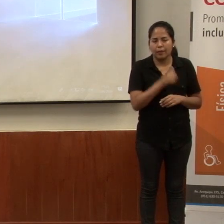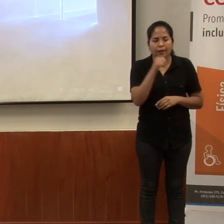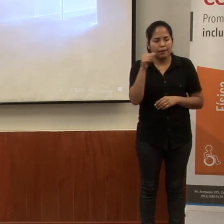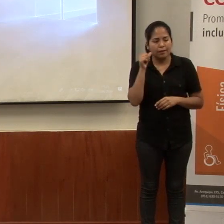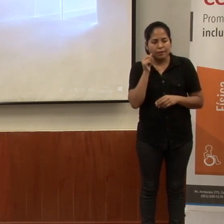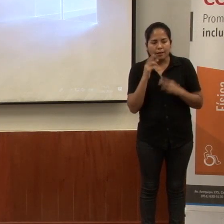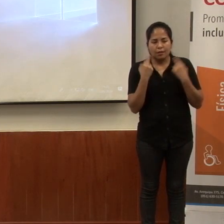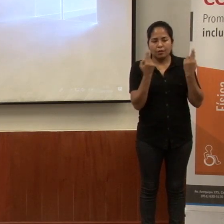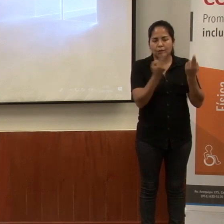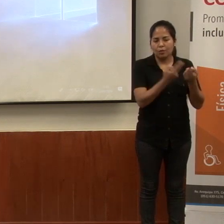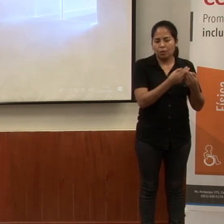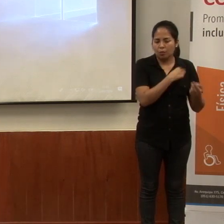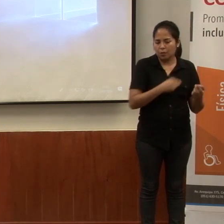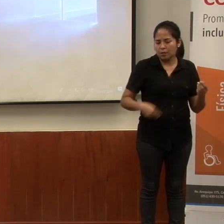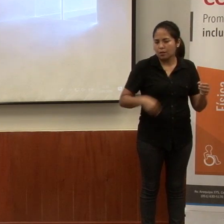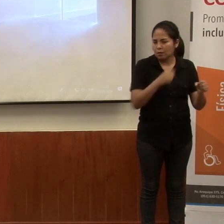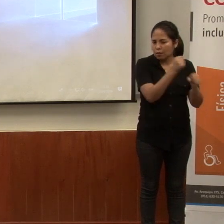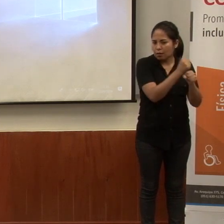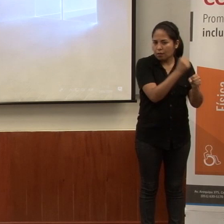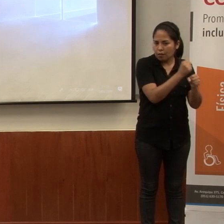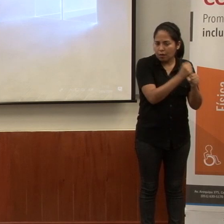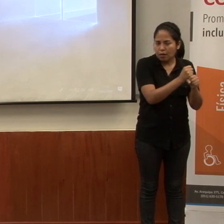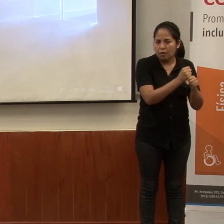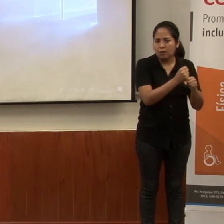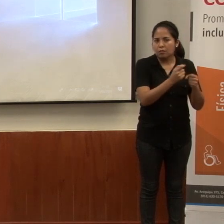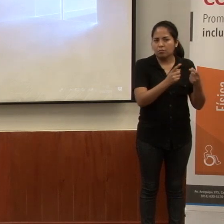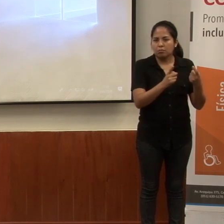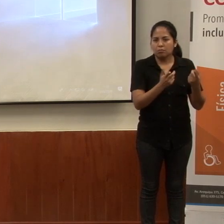reunido, Ministerio de Trabajo, ha estado el